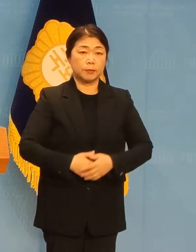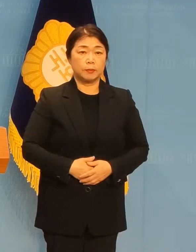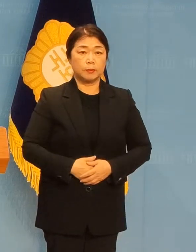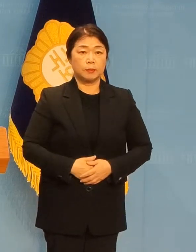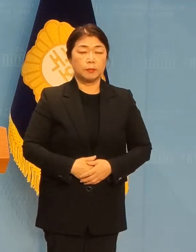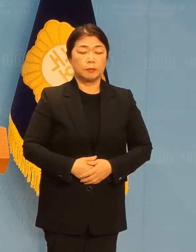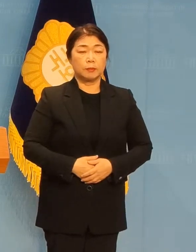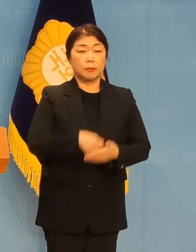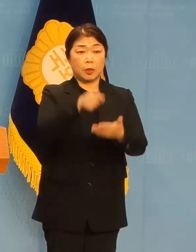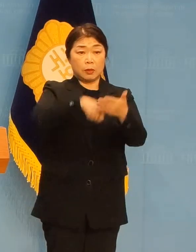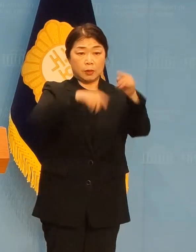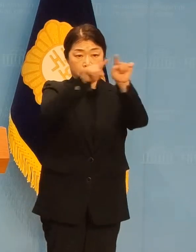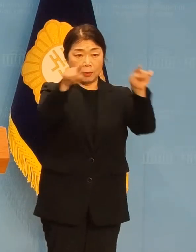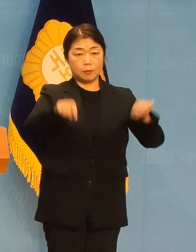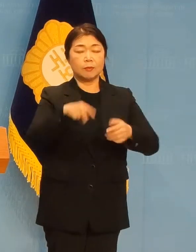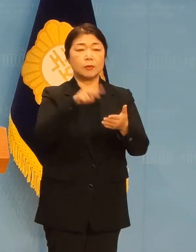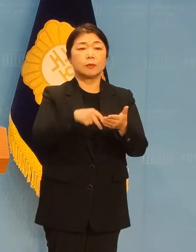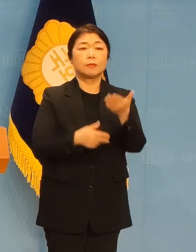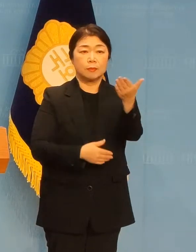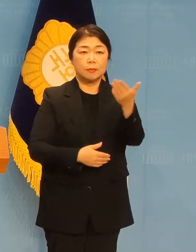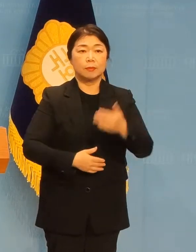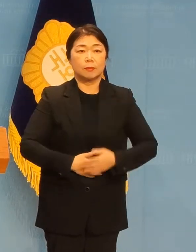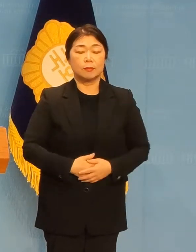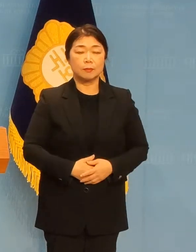기자회견문 읽겠습니다.